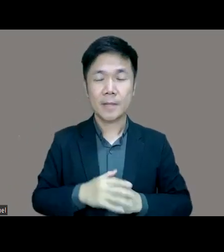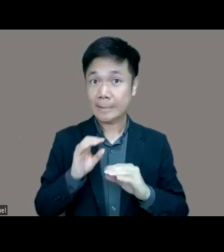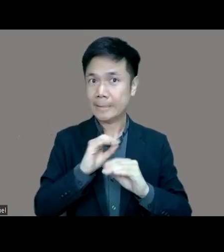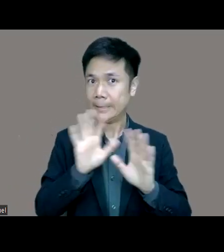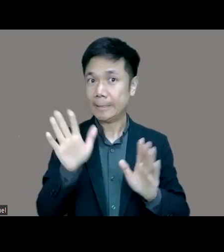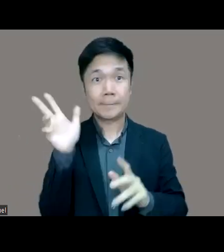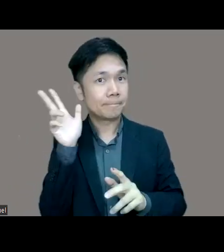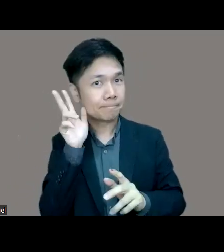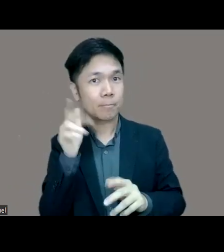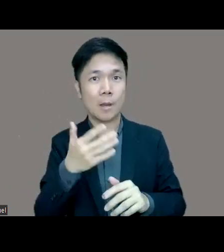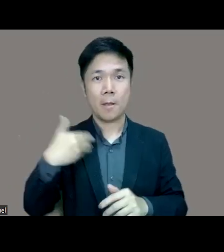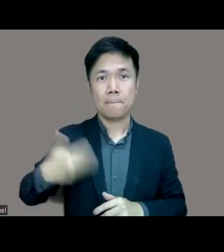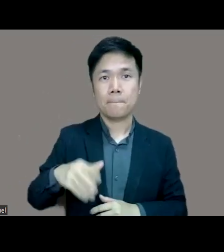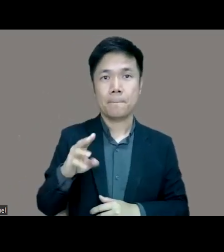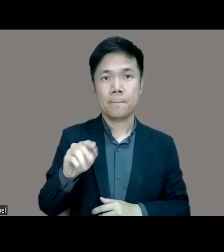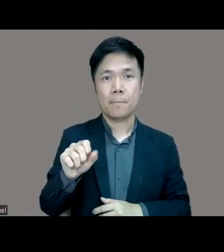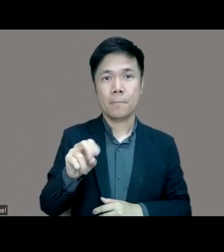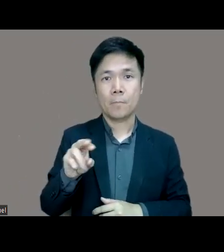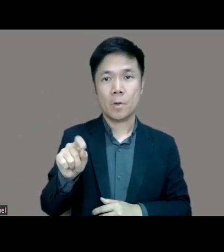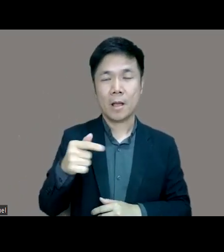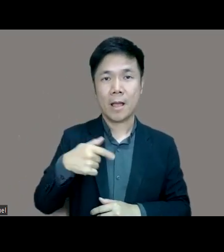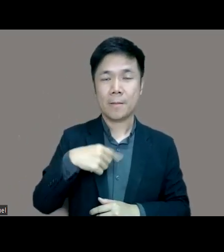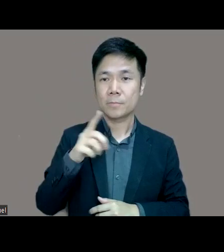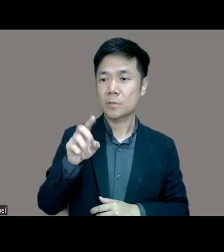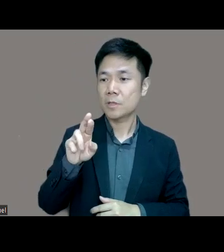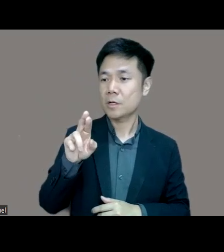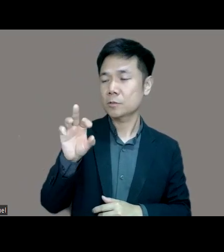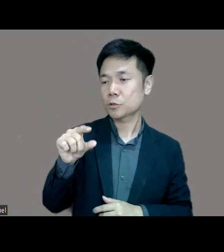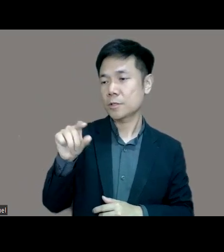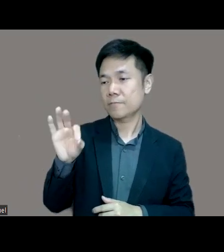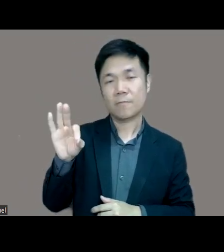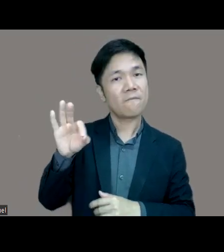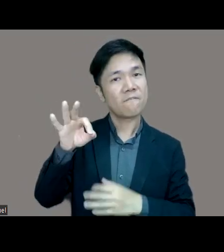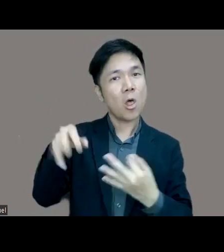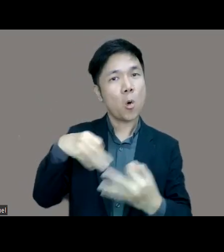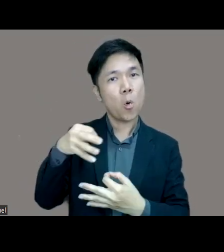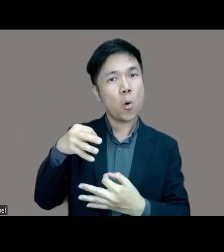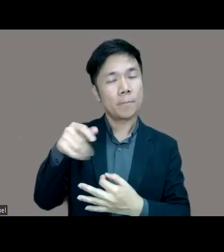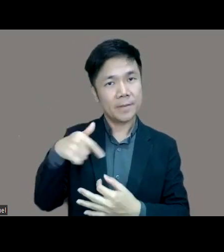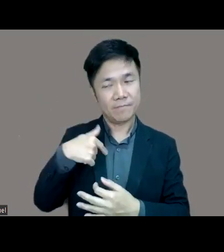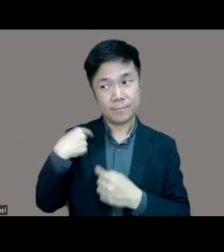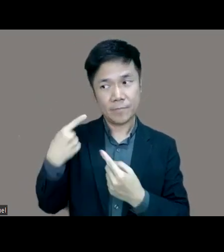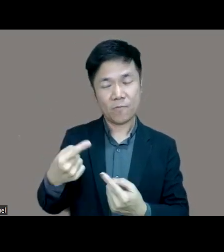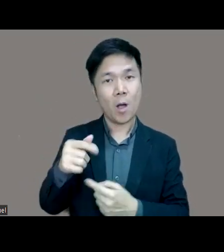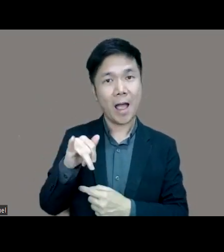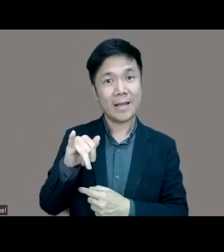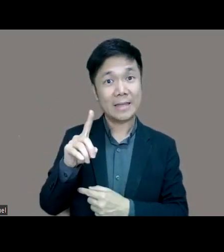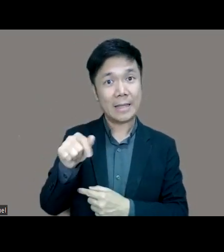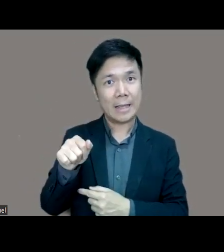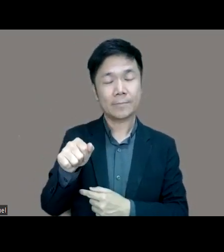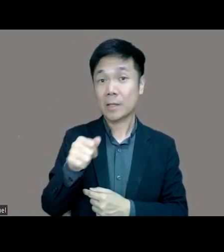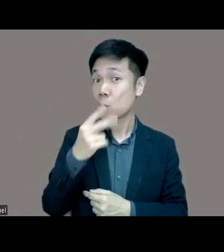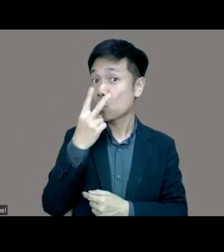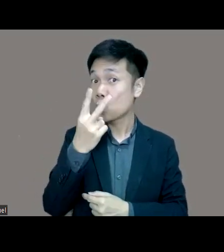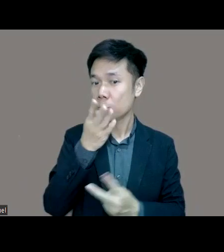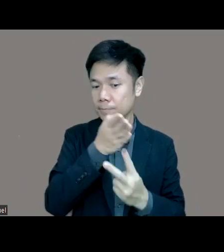much. merci beaucoup. Je m'appelle Maoud. Je travaille en tant que boursier du DRC pour l'IDA.